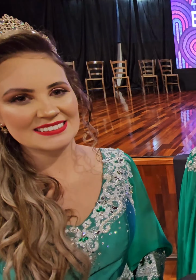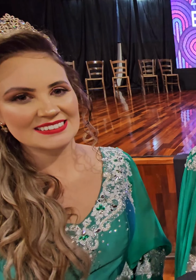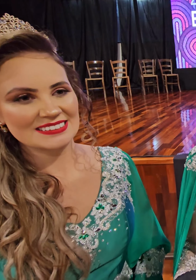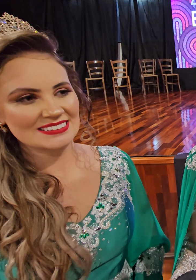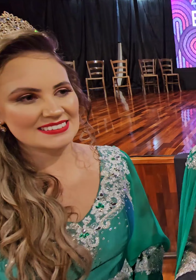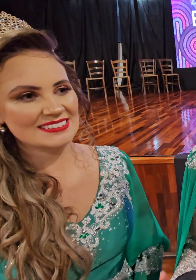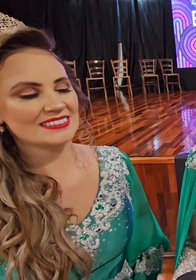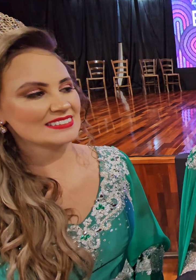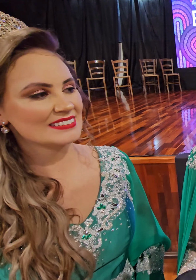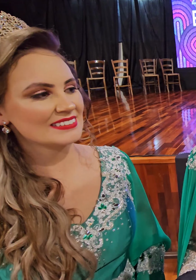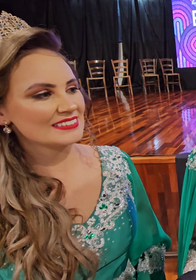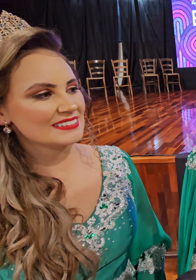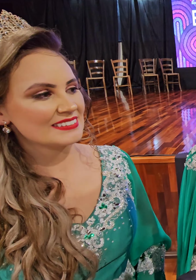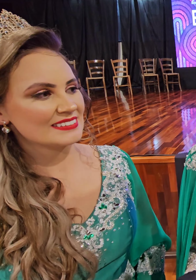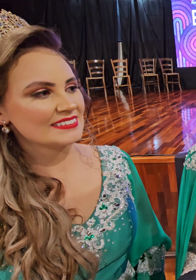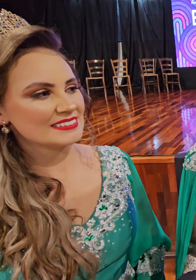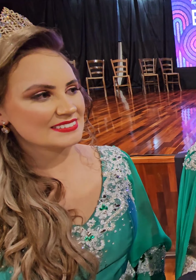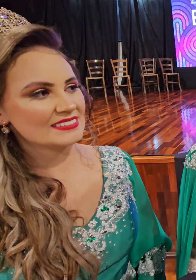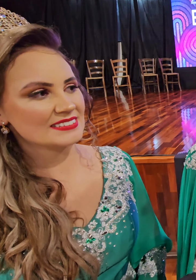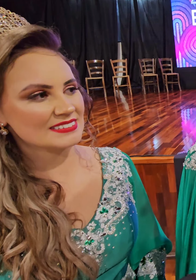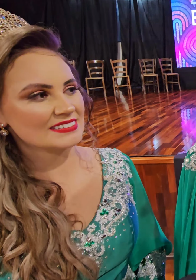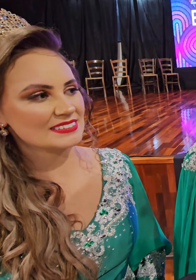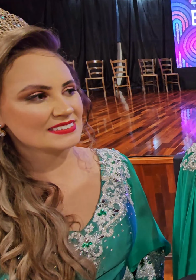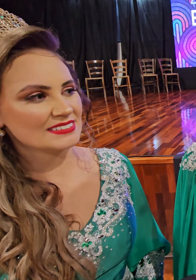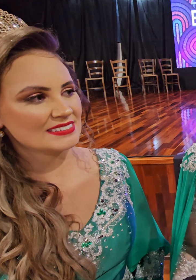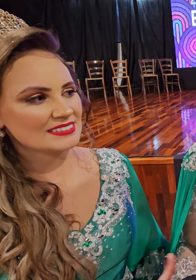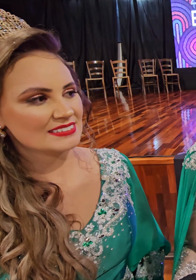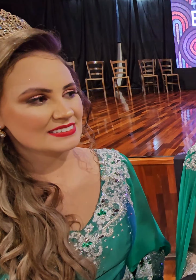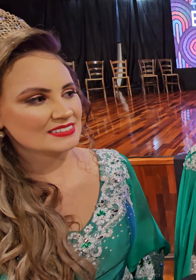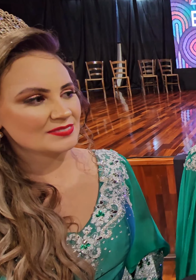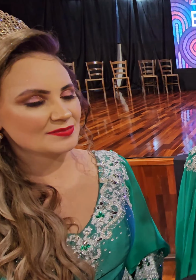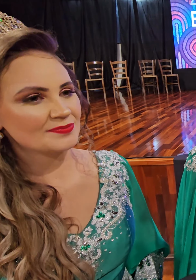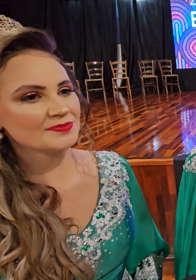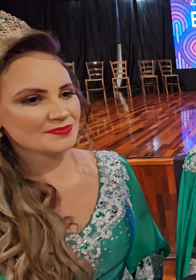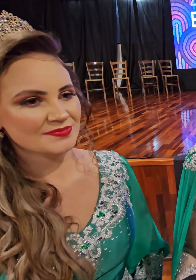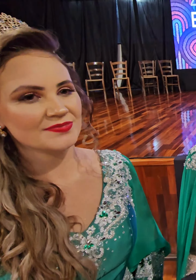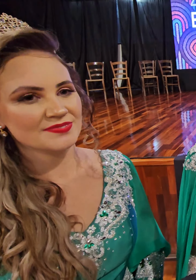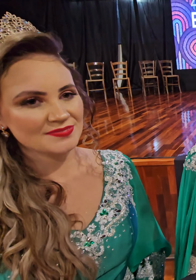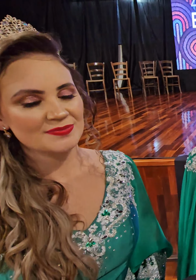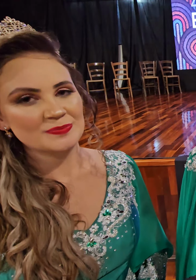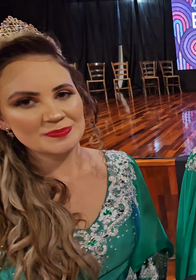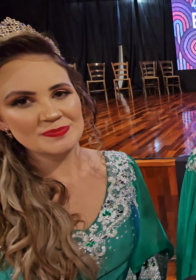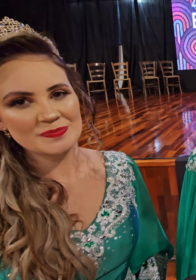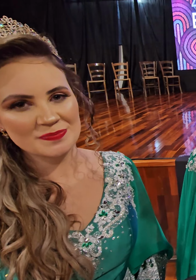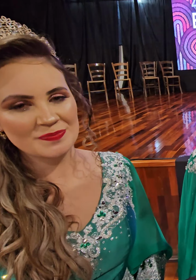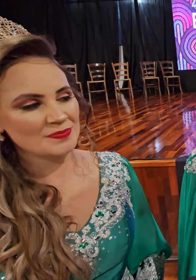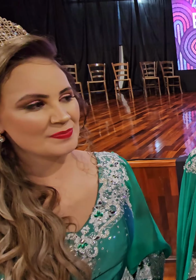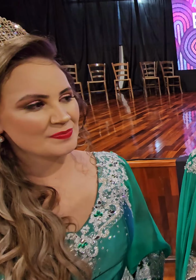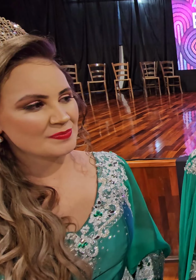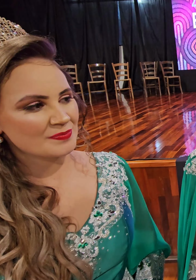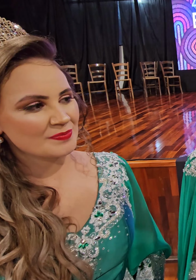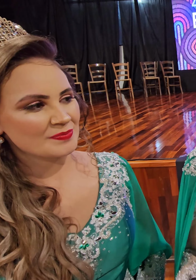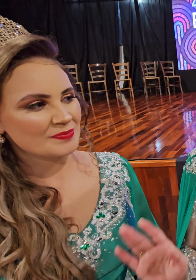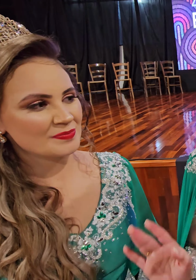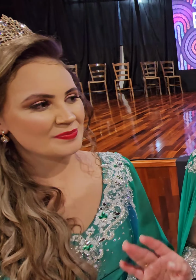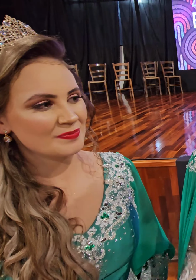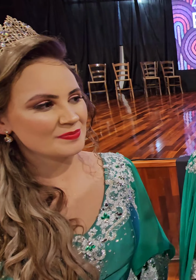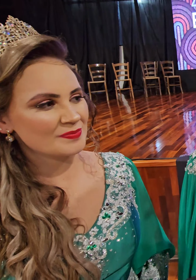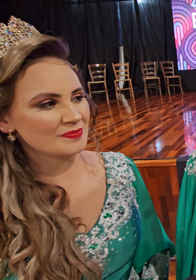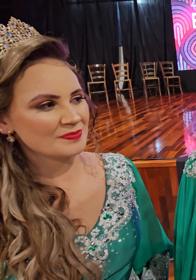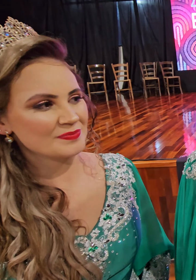né? A nossa Expo está dentro das comemorações do centenário. E por isso a gente quer toda a região aqui comemorando com nós. E agora foi